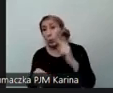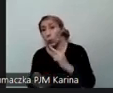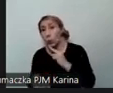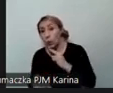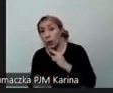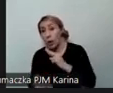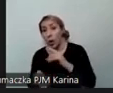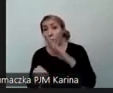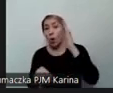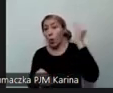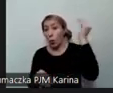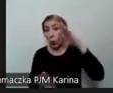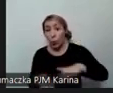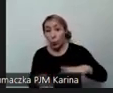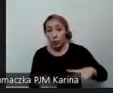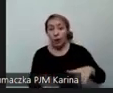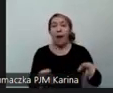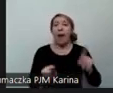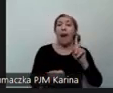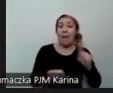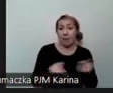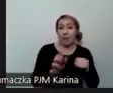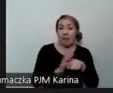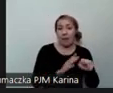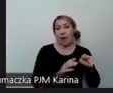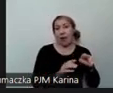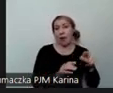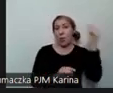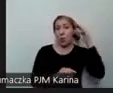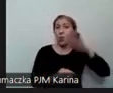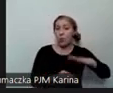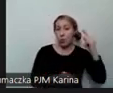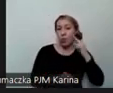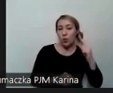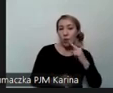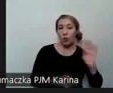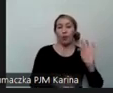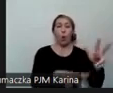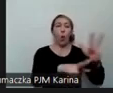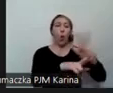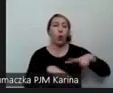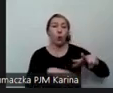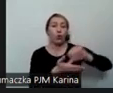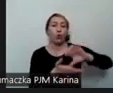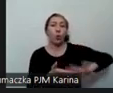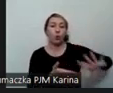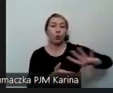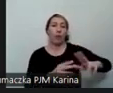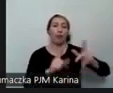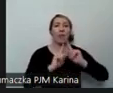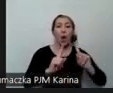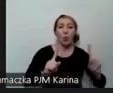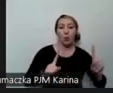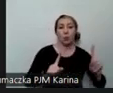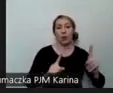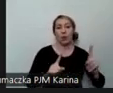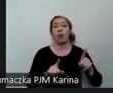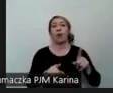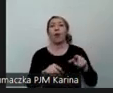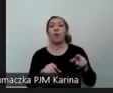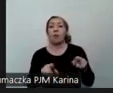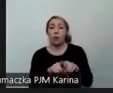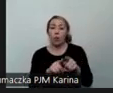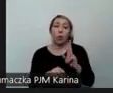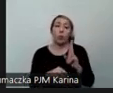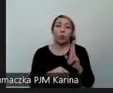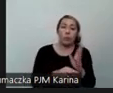także dla samego ucznia głuchego, jego rodziny, ośrodowiska i nauczycieli, którzy mają prowadzić